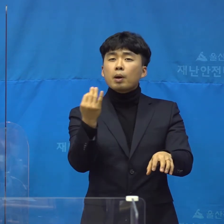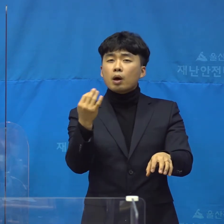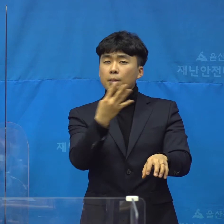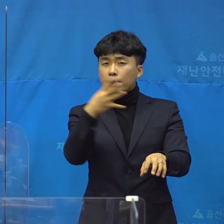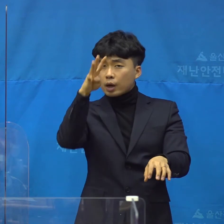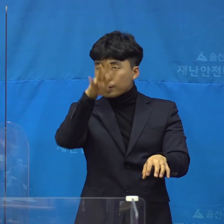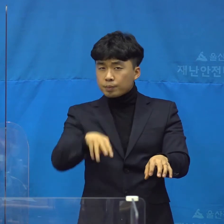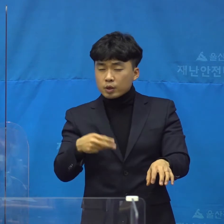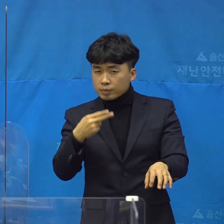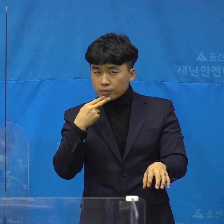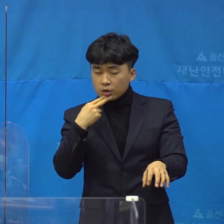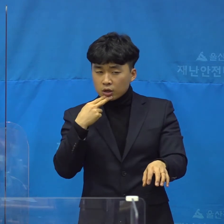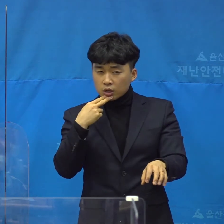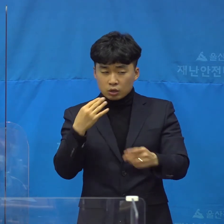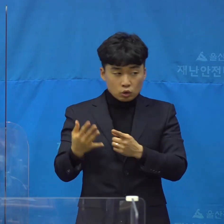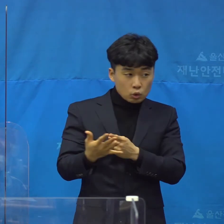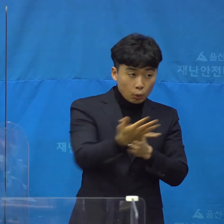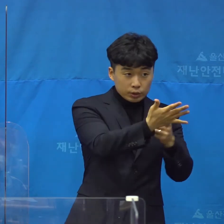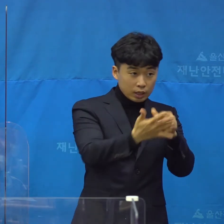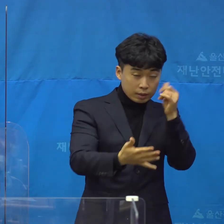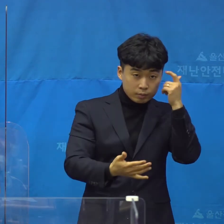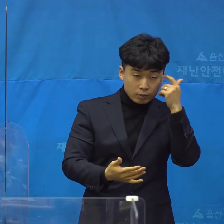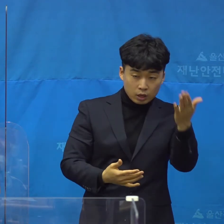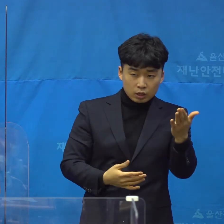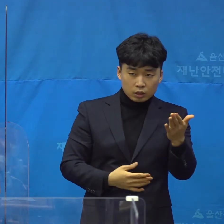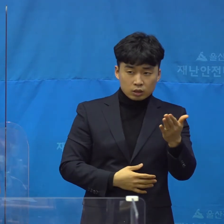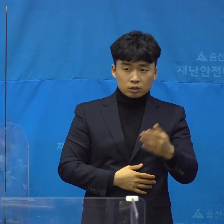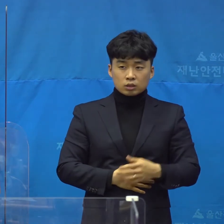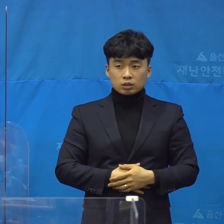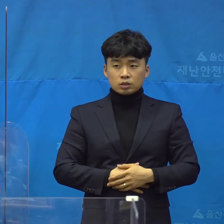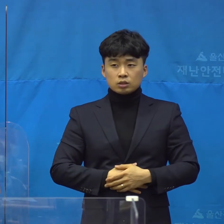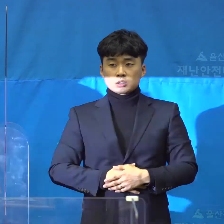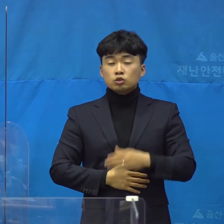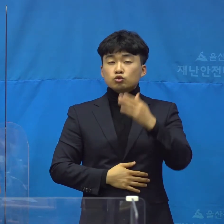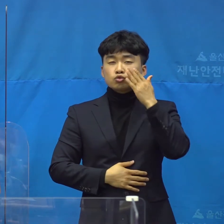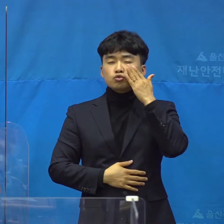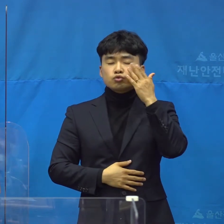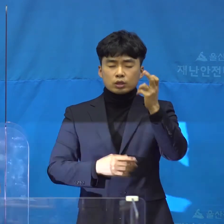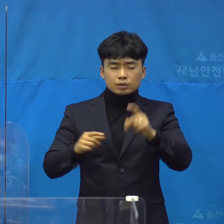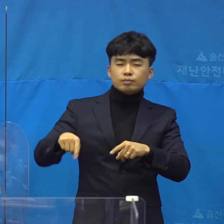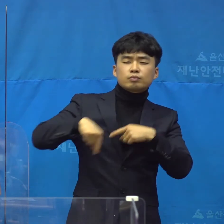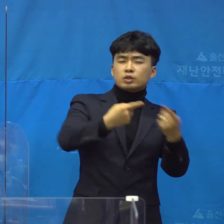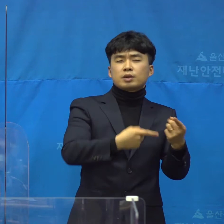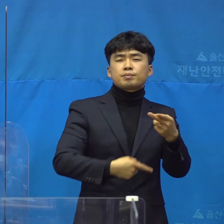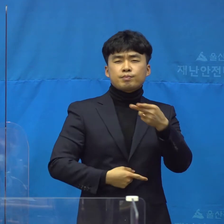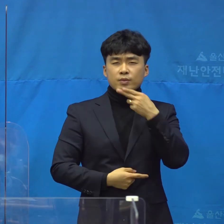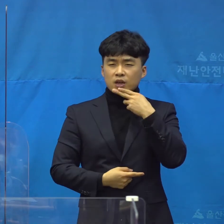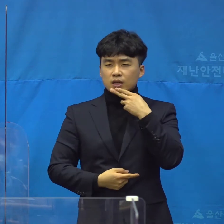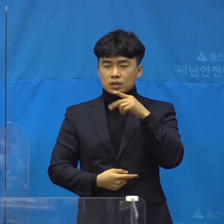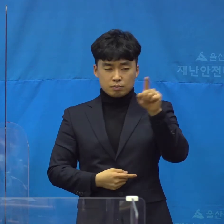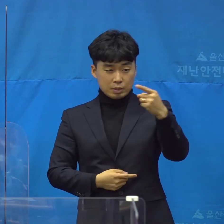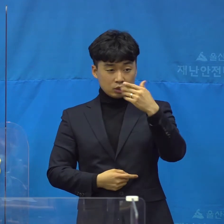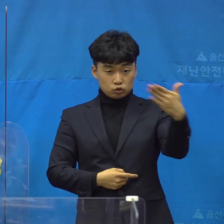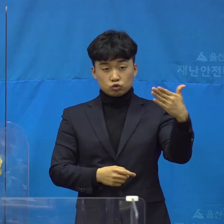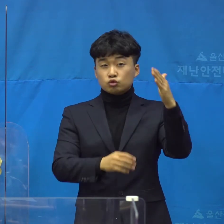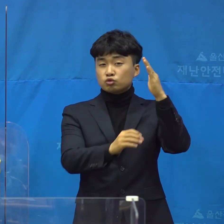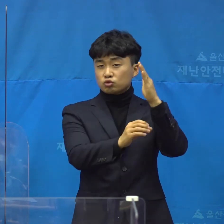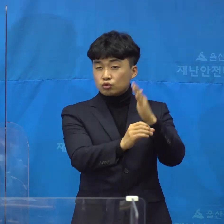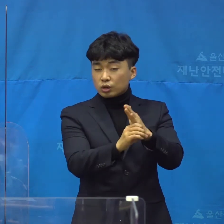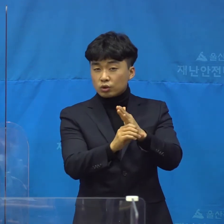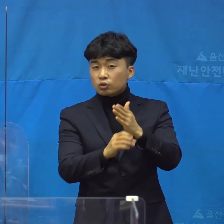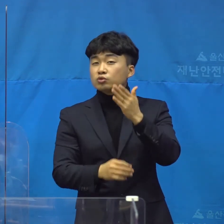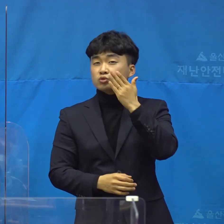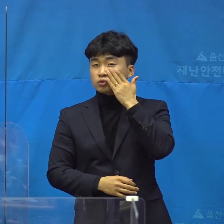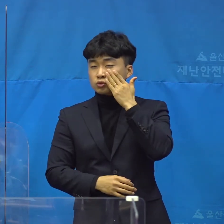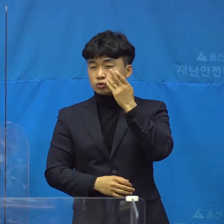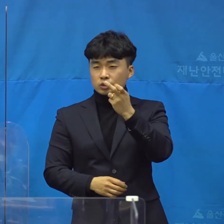명단이 없습니다. 아, 요청을 해놓으셨나요? 울산에서 참석하신 분들이 아예 없습니다. 그리고 오늘 109명 중에도